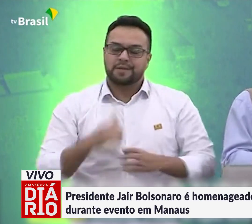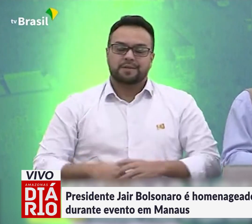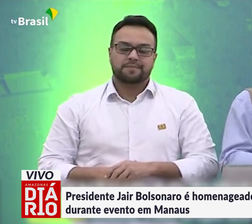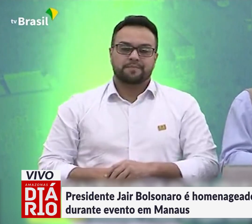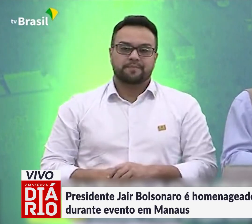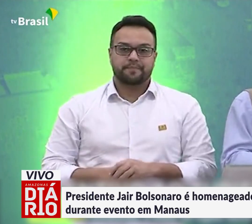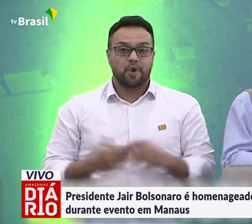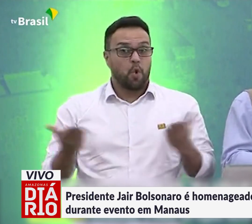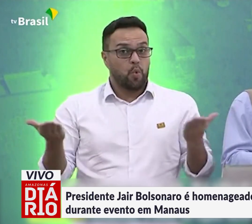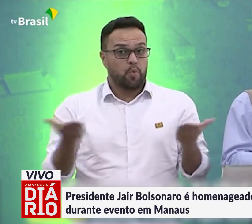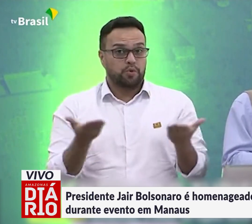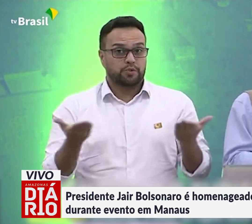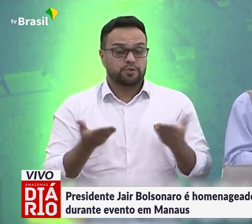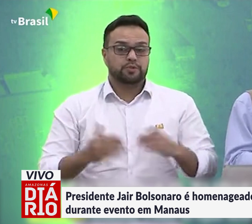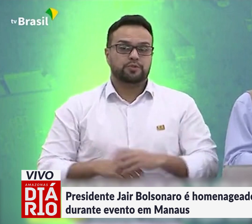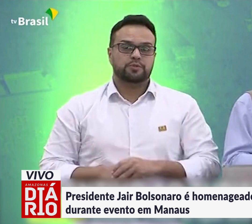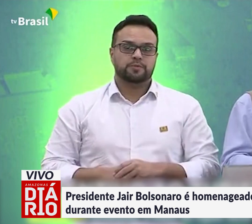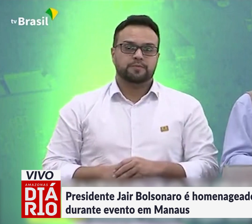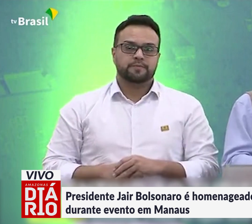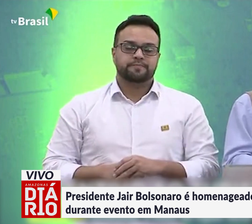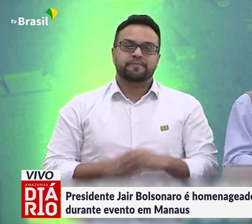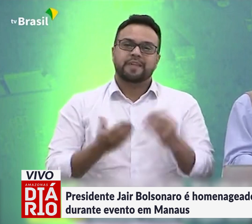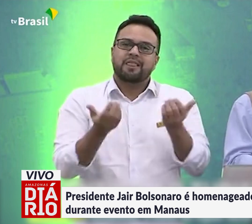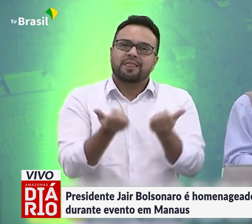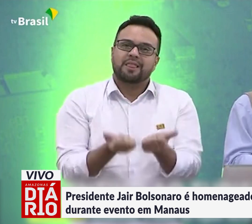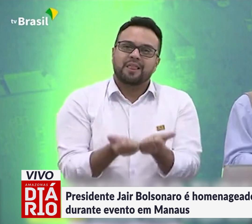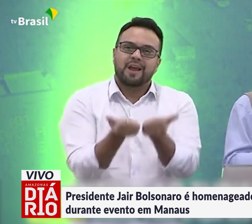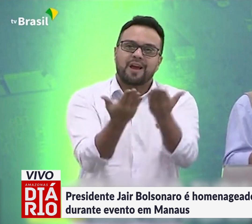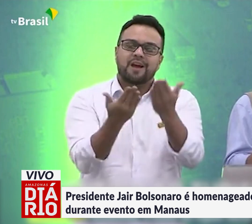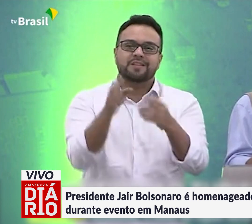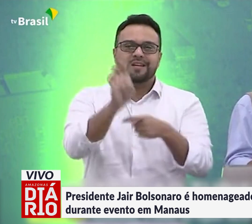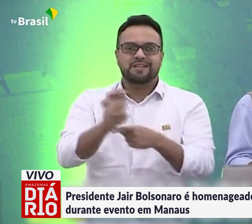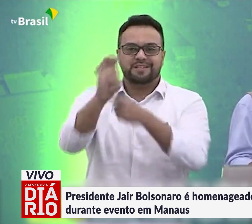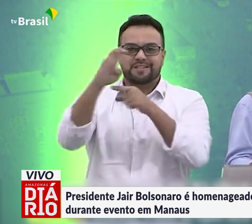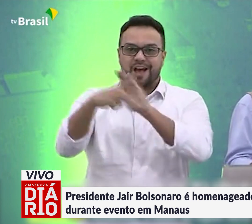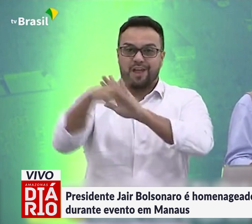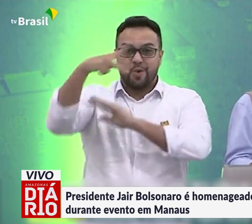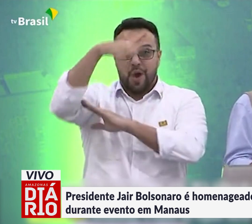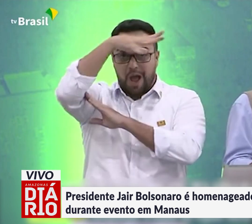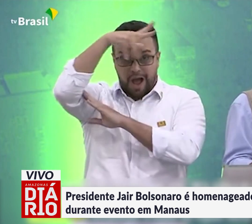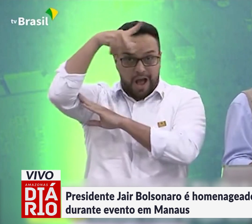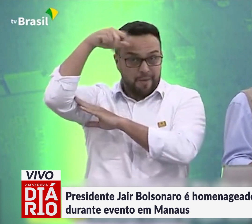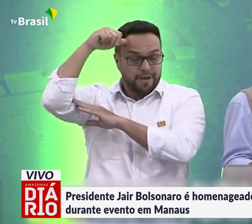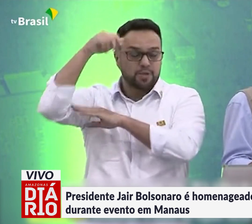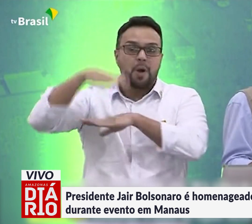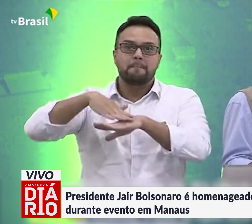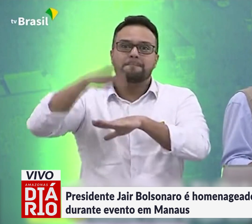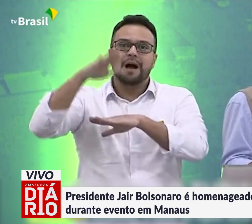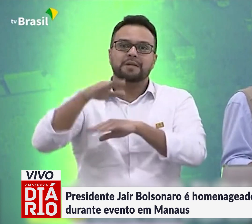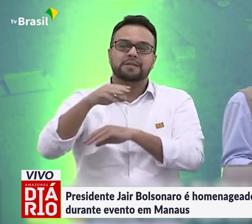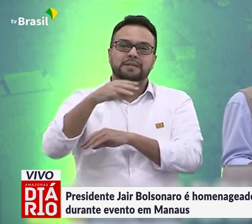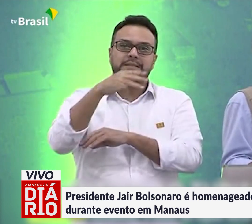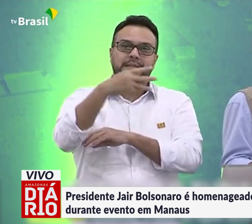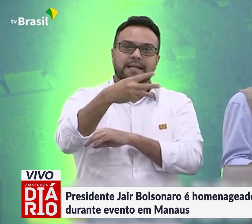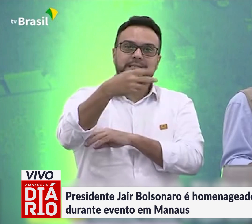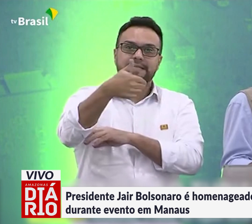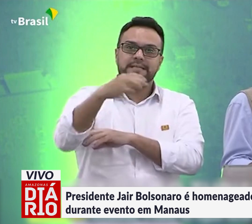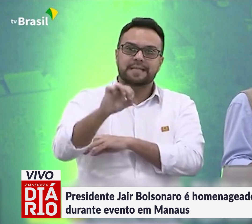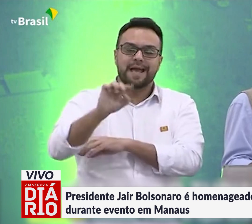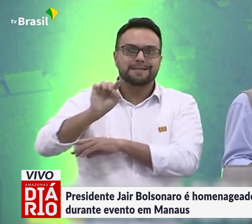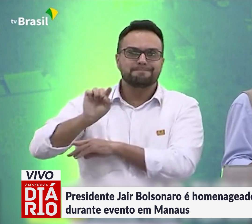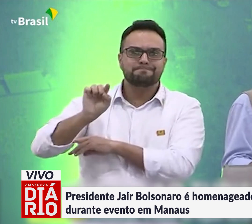Hoje aqui estamos entregando ao Estado do Amazonas mais de 310